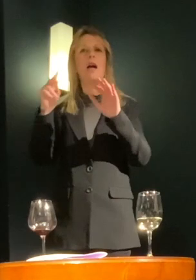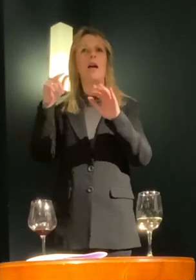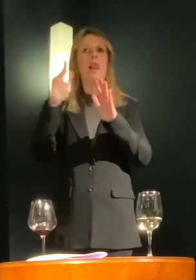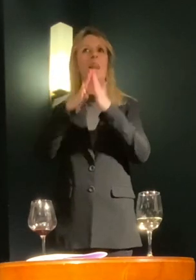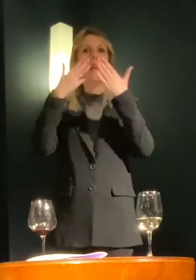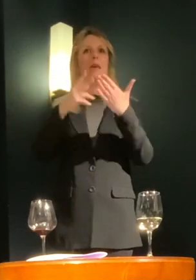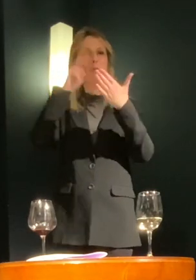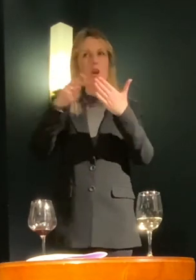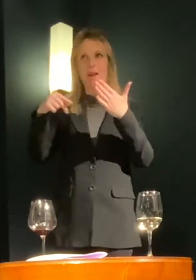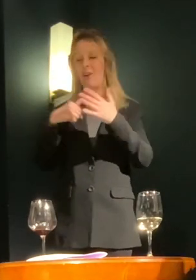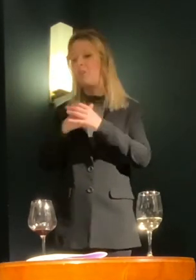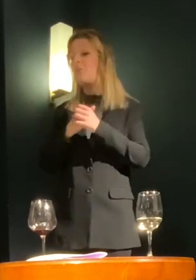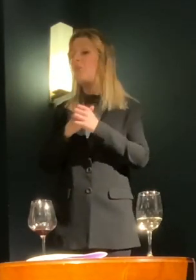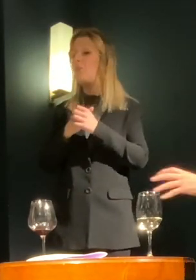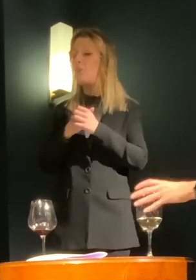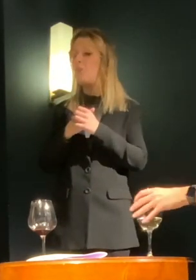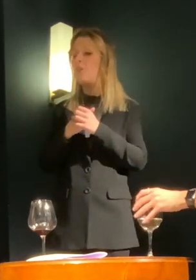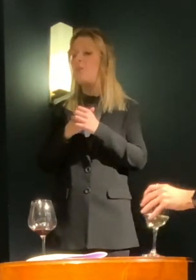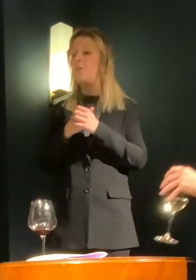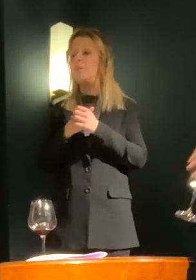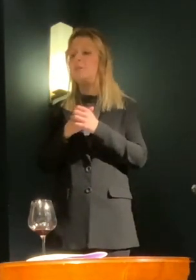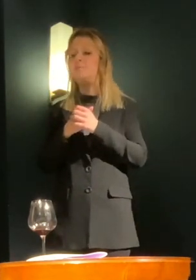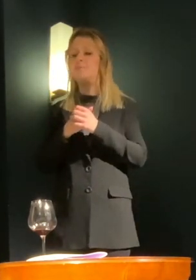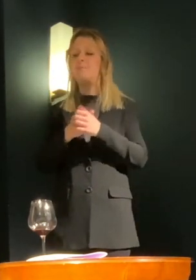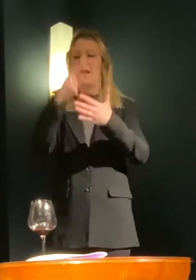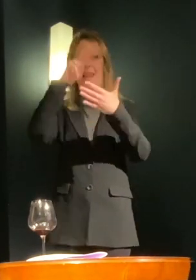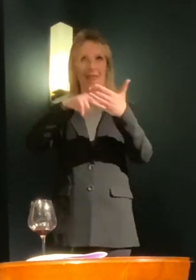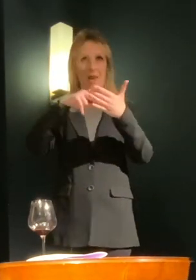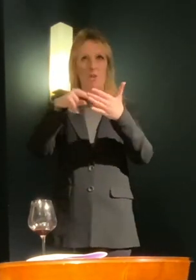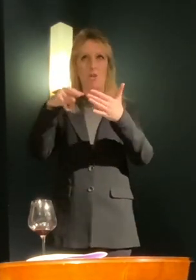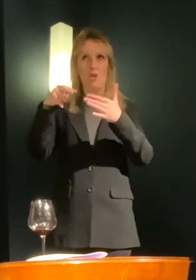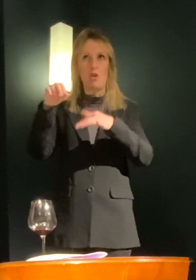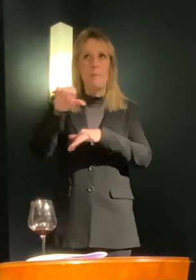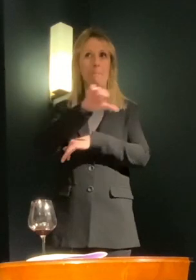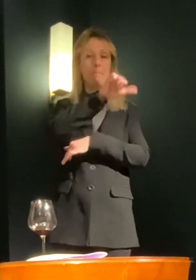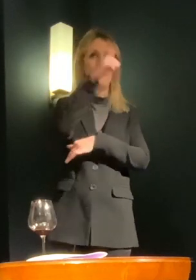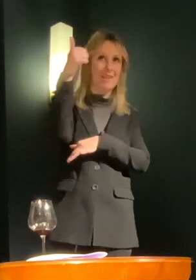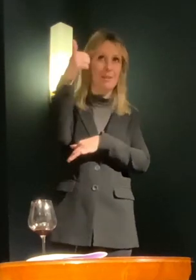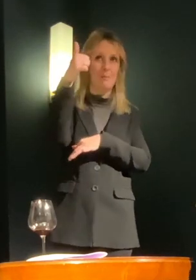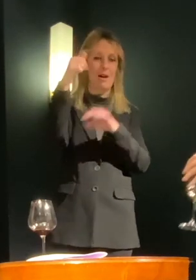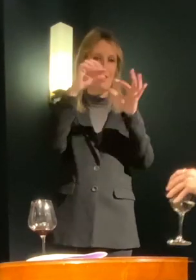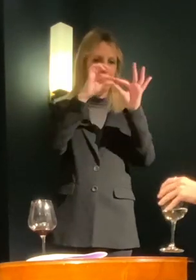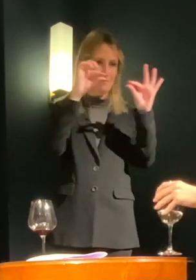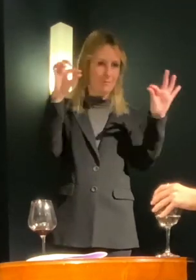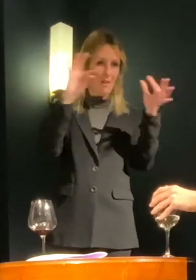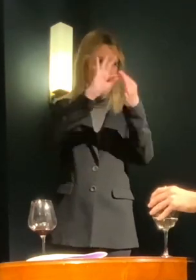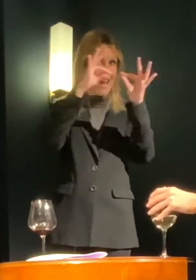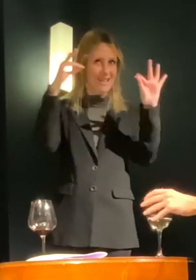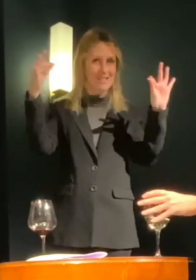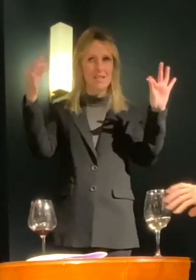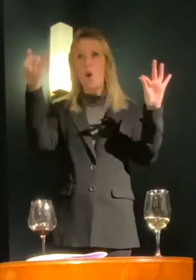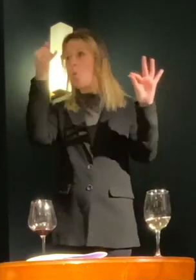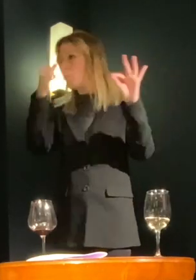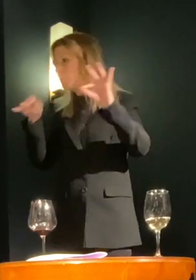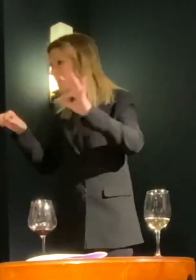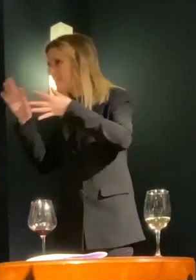so, ditemi che non sono la sola o anche sì, magari, cioè, leggo la prima e l'ultima frase, sempre. Perché in realtà nell'ultima